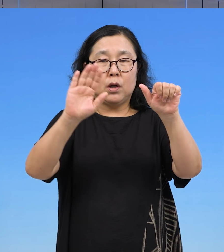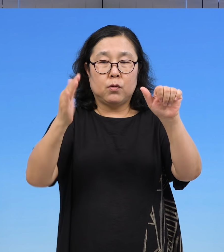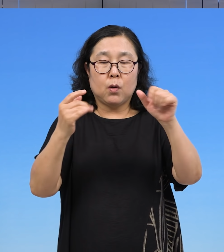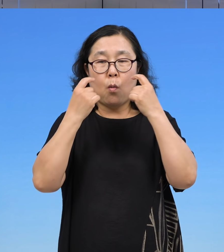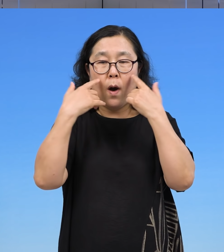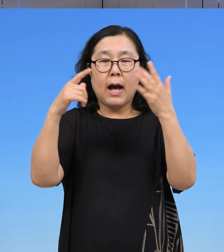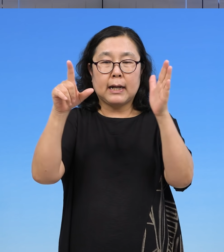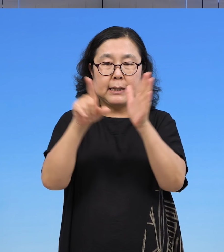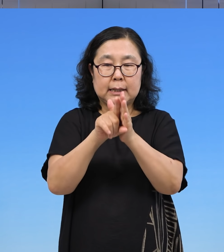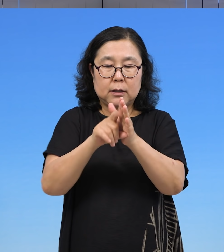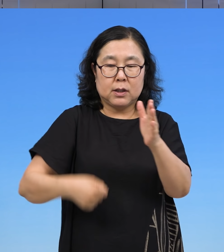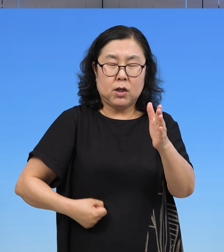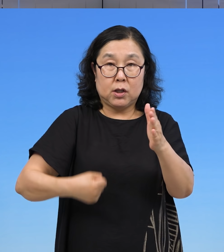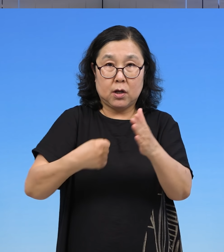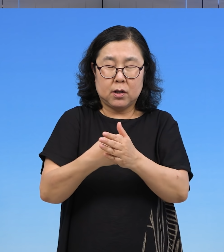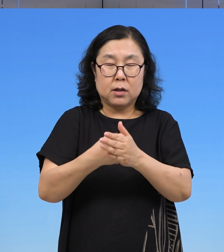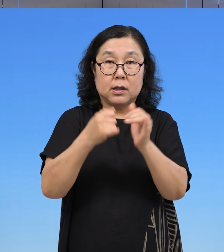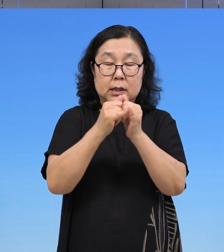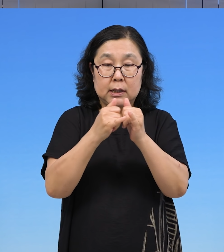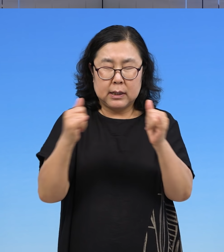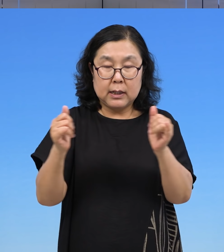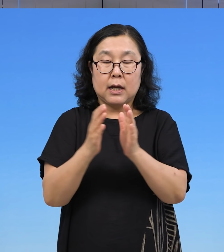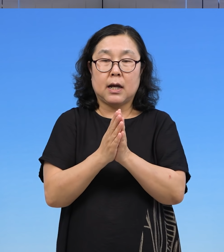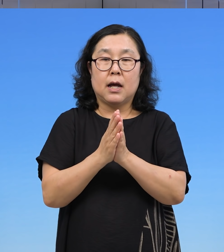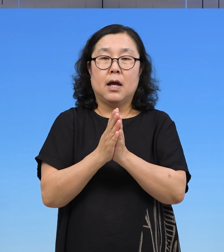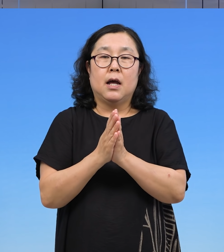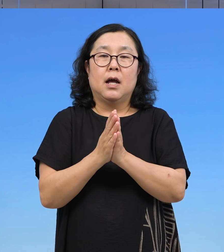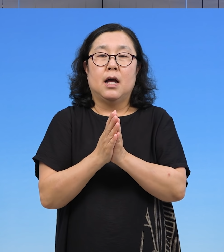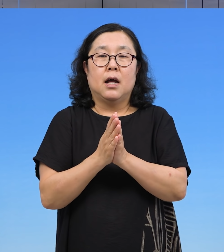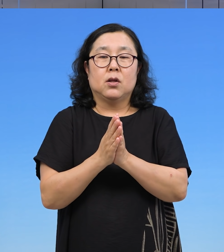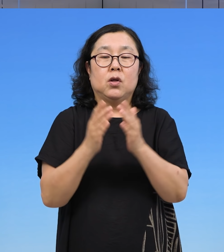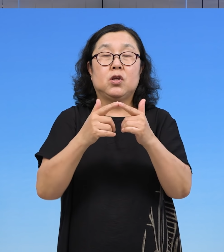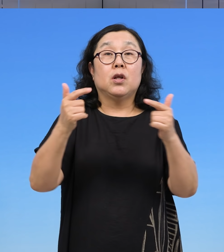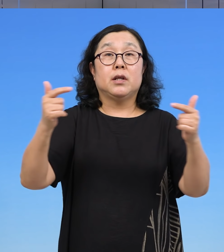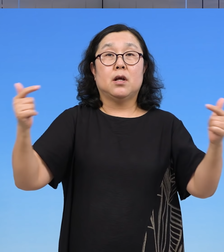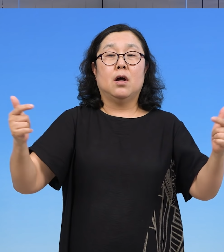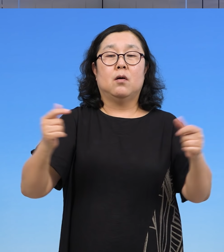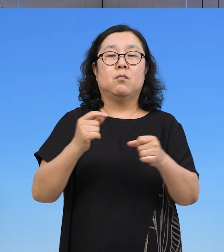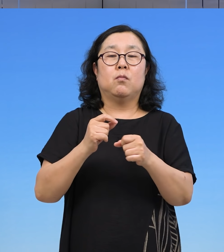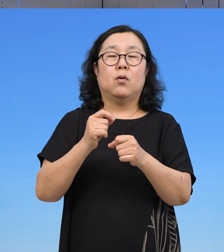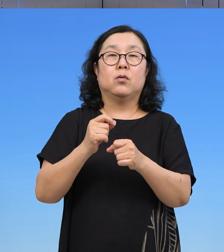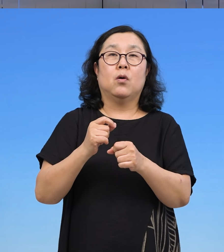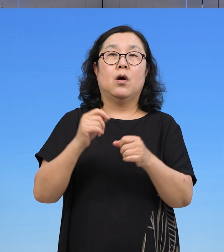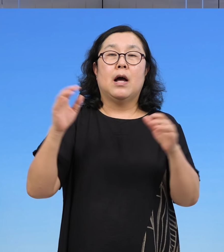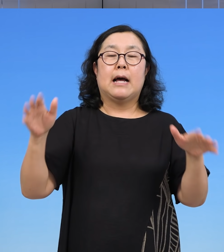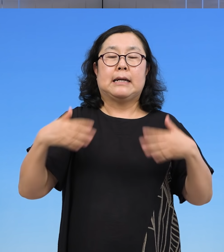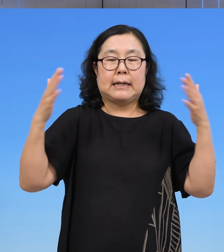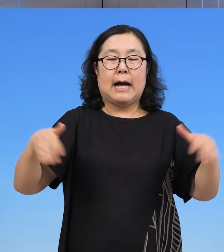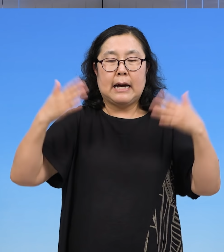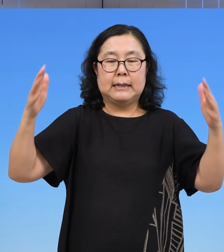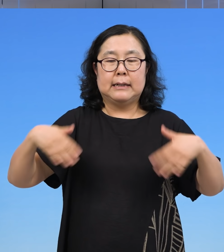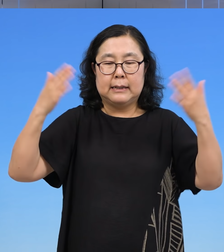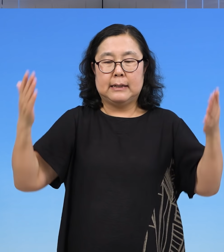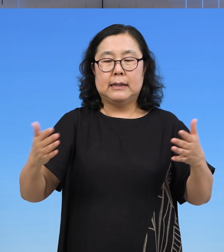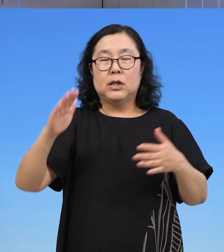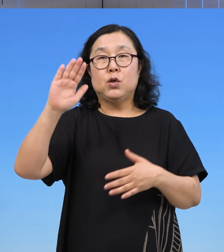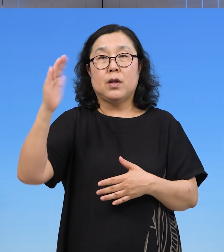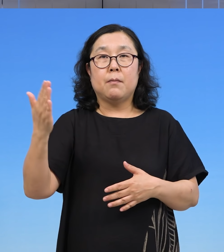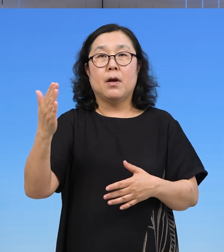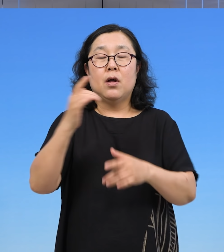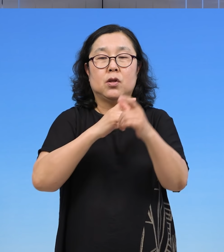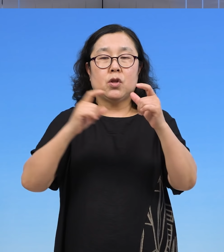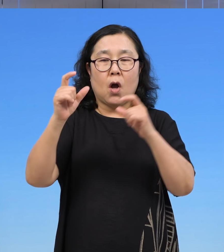더 늘었다는 기사를 제가 봤거든요 내년까지 이어갈 거라는 가슴 아픈 전망도 있습니다 가을 되면 또 한 번 또 이게 한